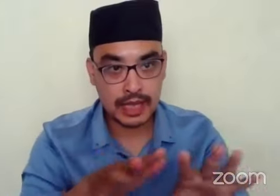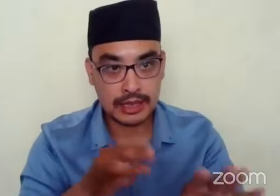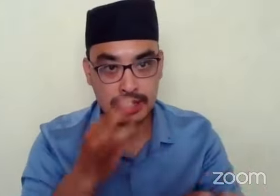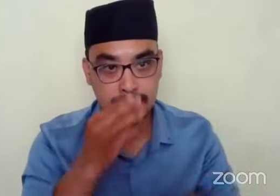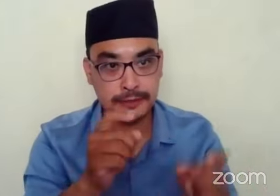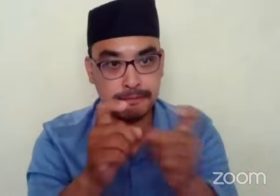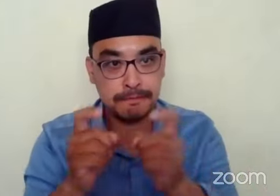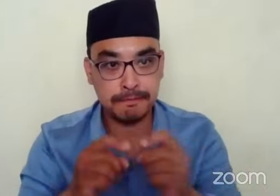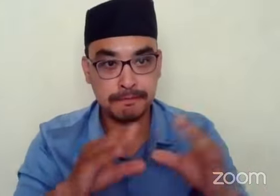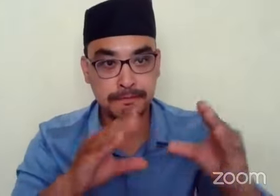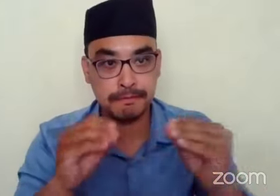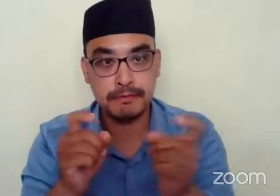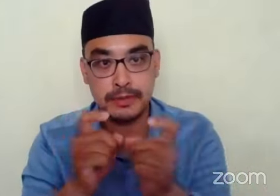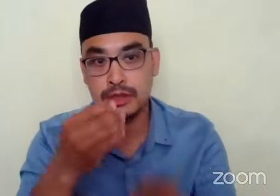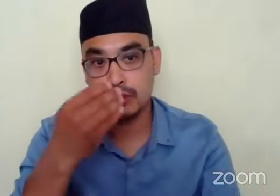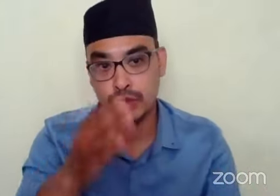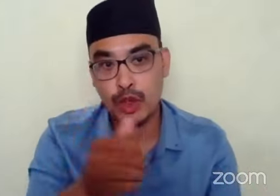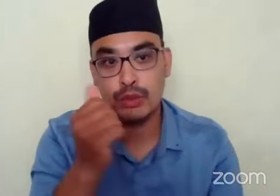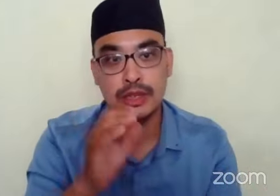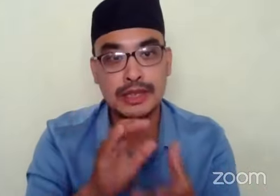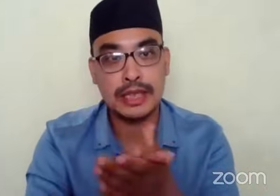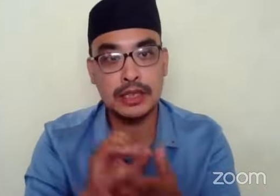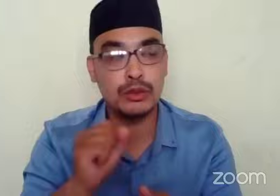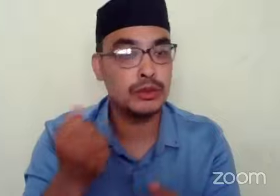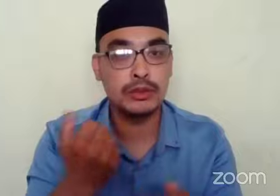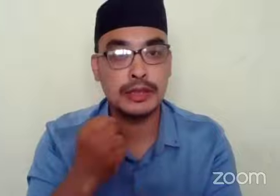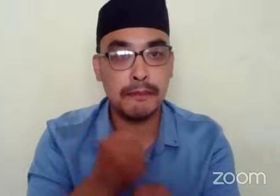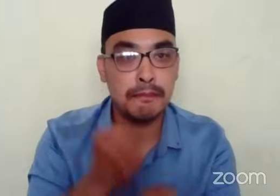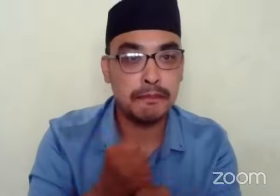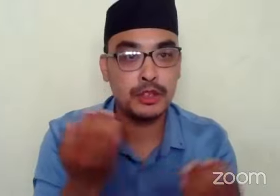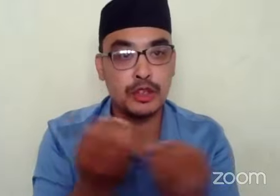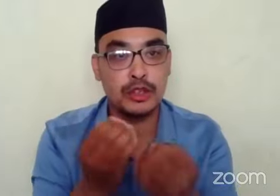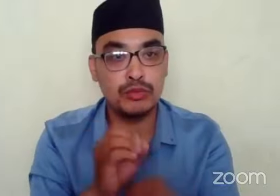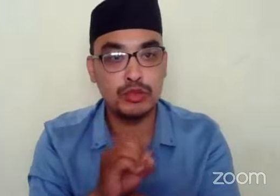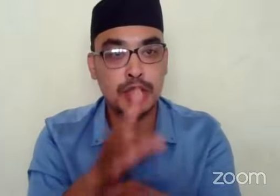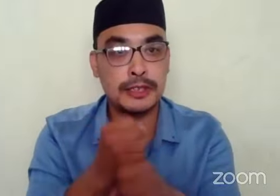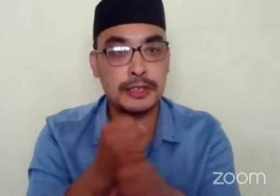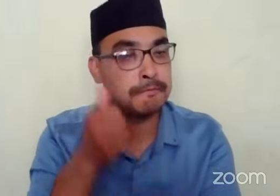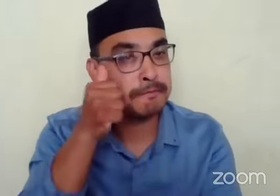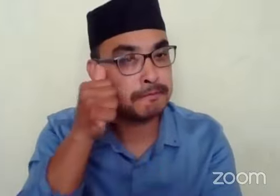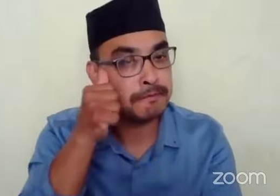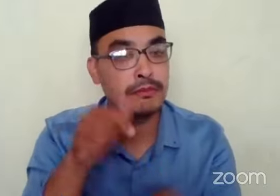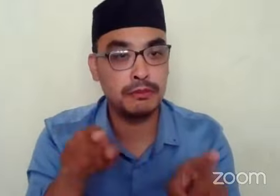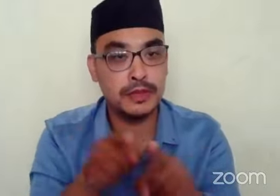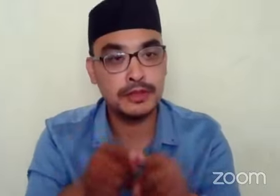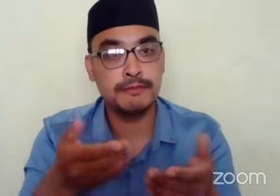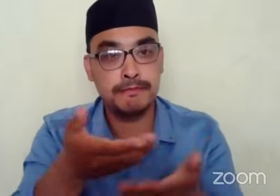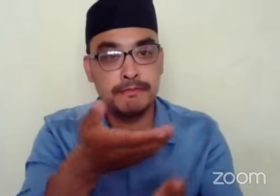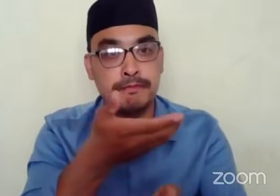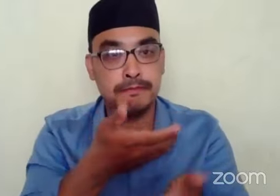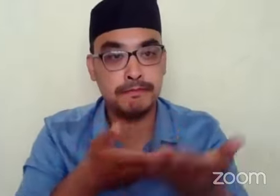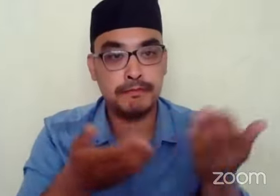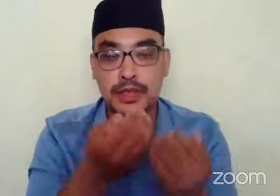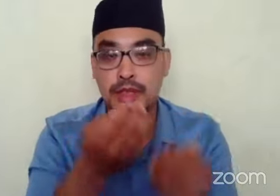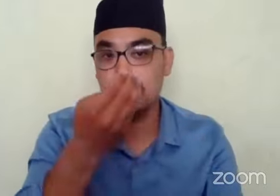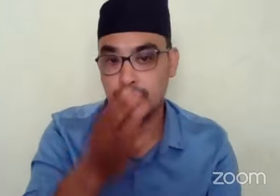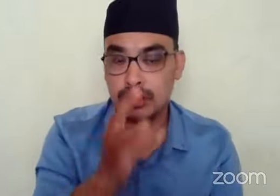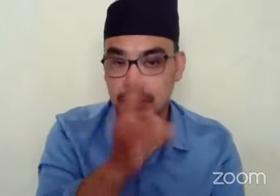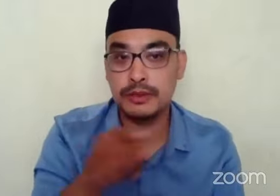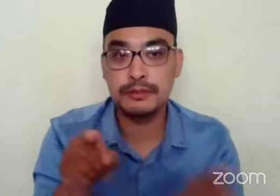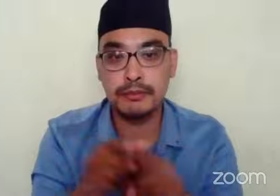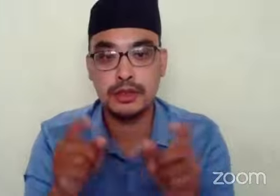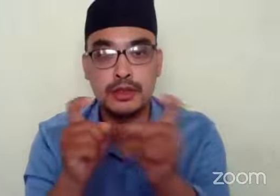कन्भर्सेसन पनि हुनसक्ला, अथवा हाम्रो साथीहरू जो जो एक्टिभिस्ट हुनुहुन्छ उहाँहरूकै अनुभवको बारेमा, होइन यति लामो अनुभव छ उहाँहरूको, त्यसको बारेमा पनि